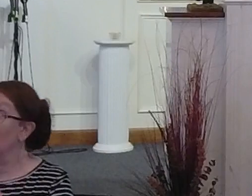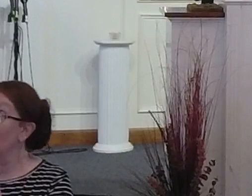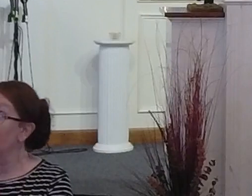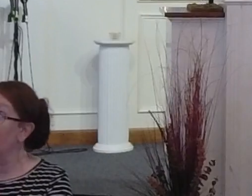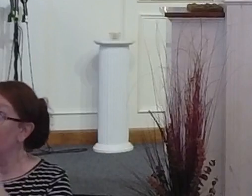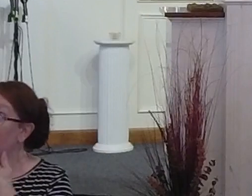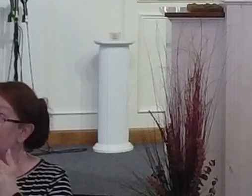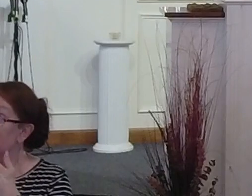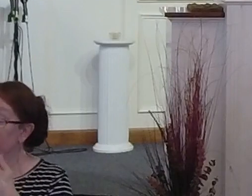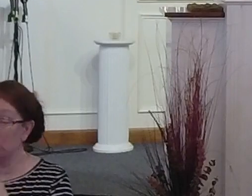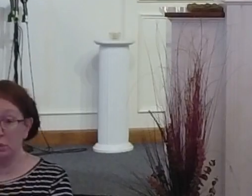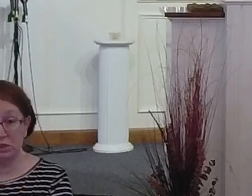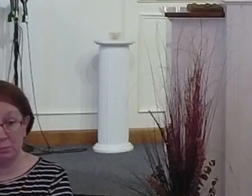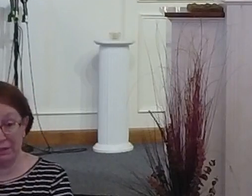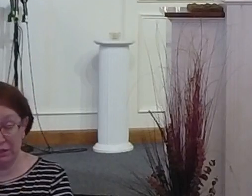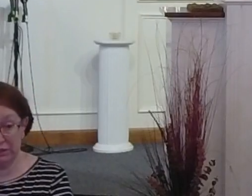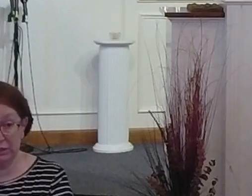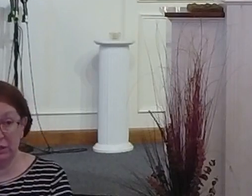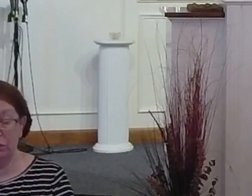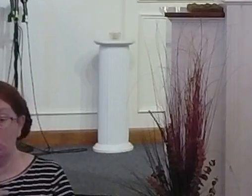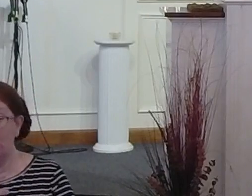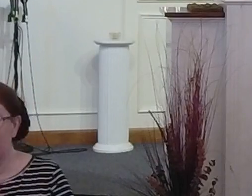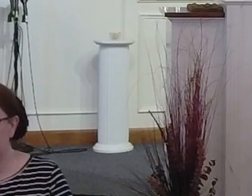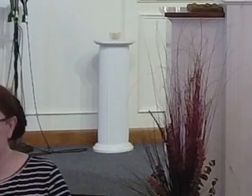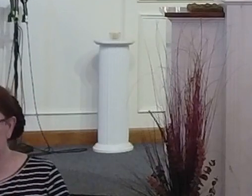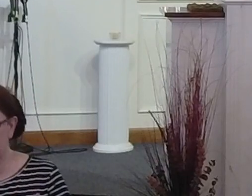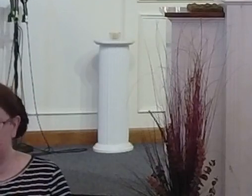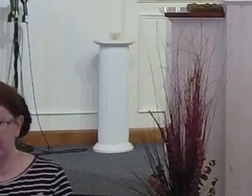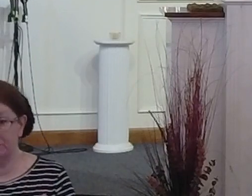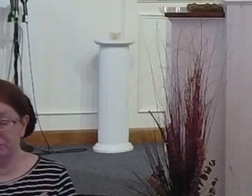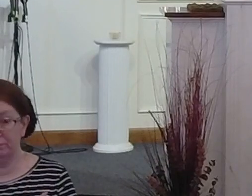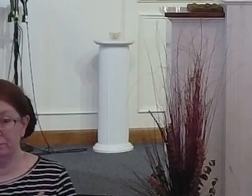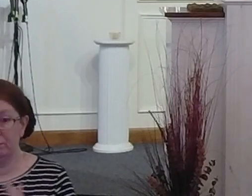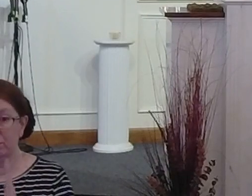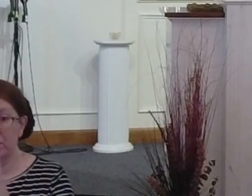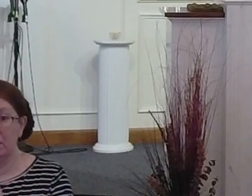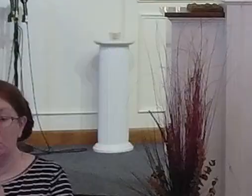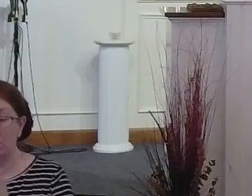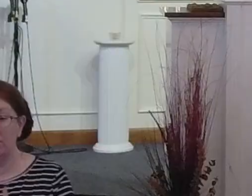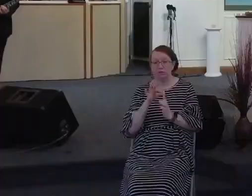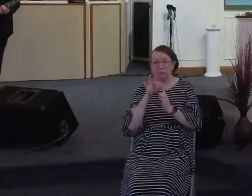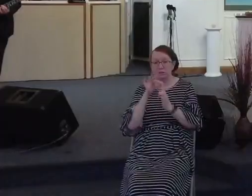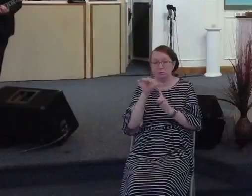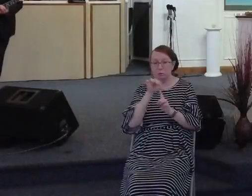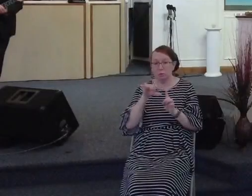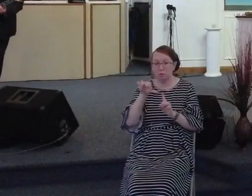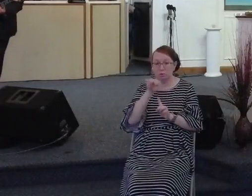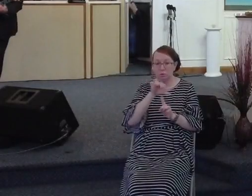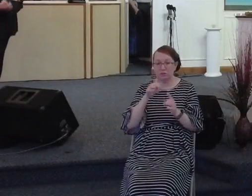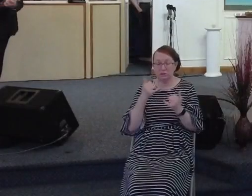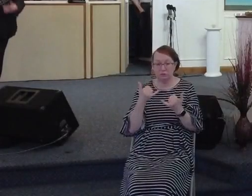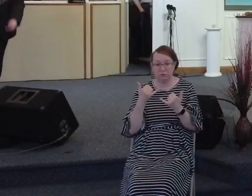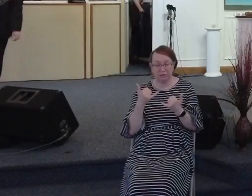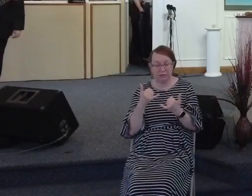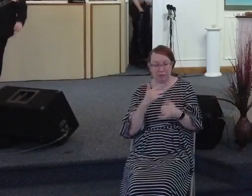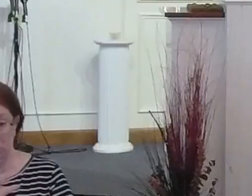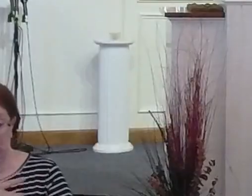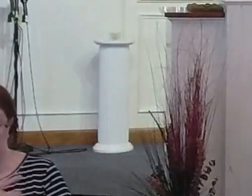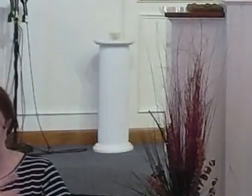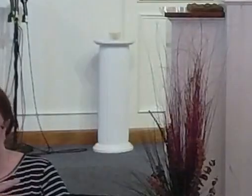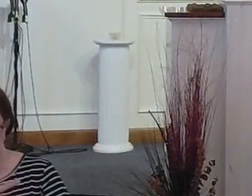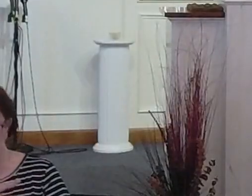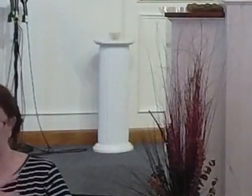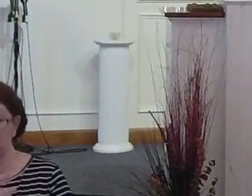amamos. Te damos las gracias por tu espíritu. Te damos las gracias por lo que sentimos. Te damos las gracias por la unción especial el día de